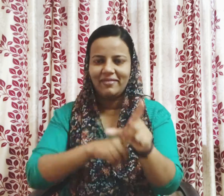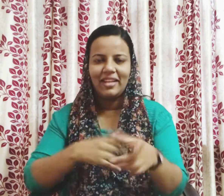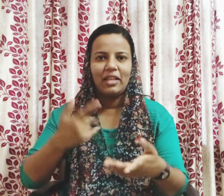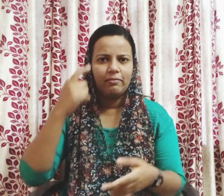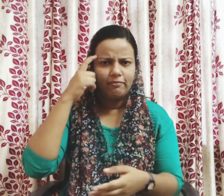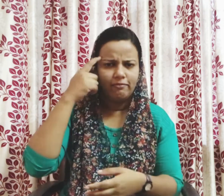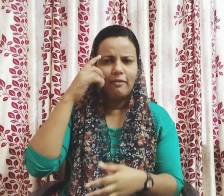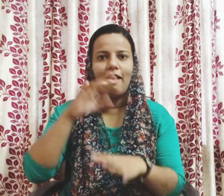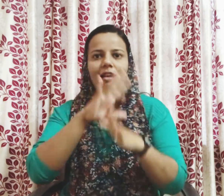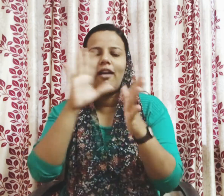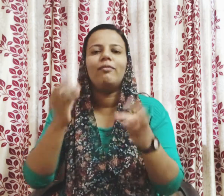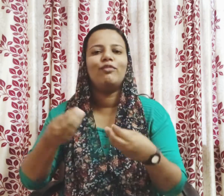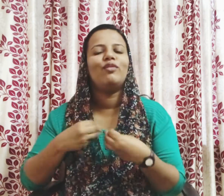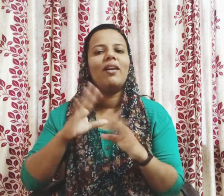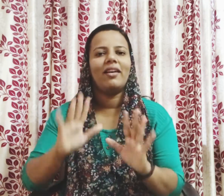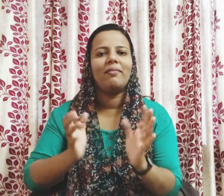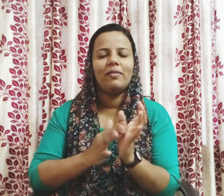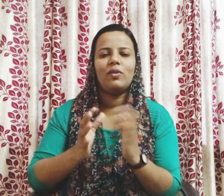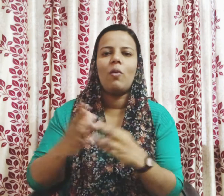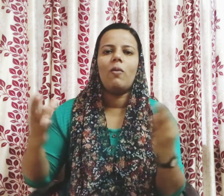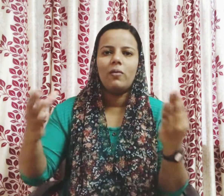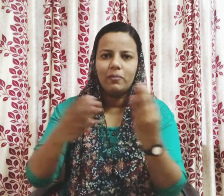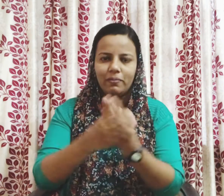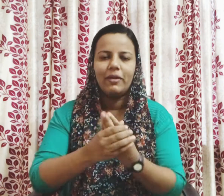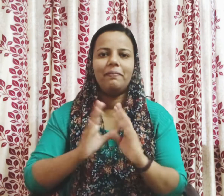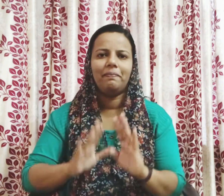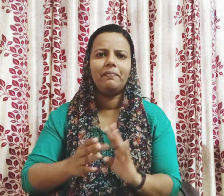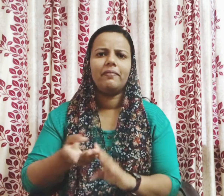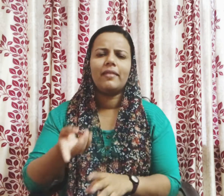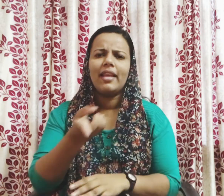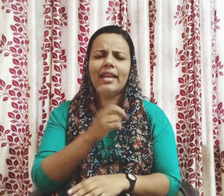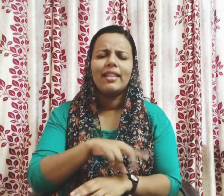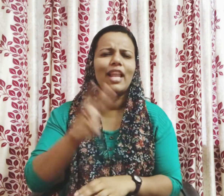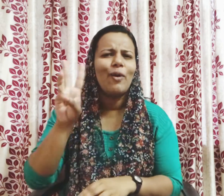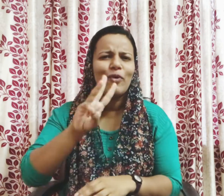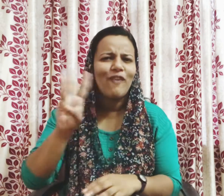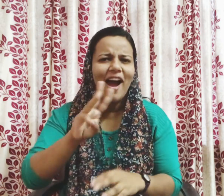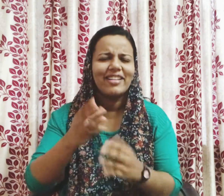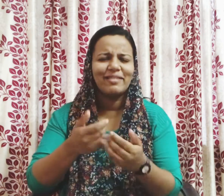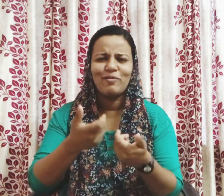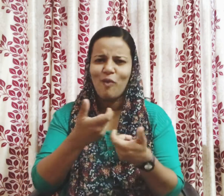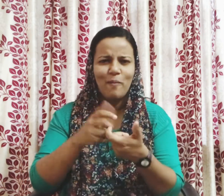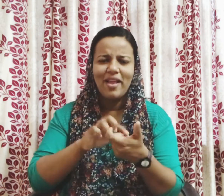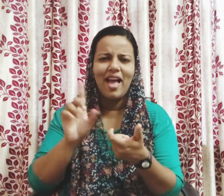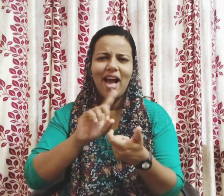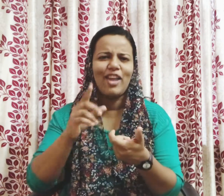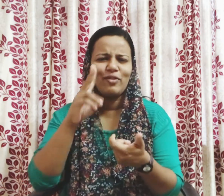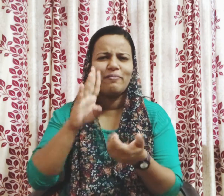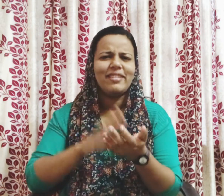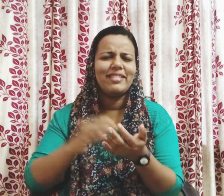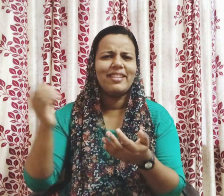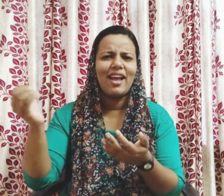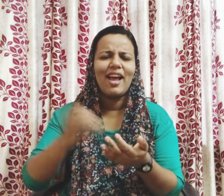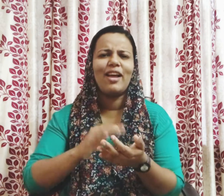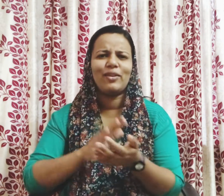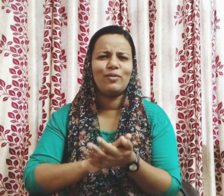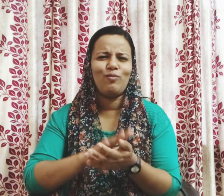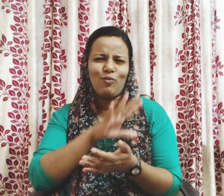കൂടുതൽ പരിജ്ഞാനം പകരുന്നത്. ആമേൻ, ഹല്ലേലൂയ. ഇന്നലെ ഒരു വാട്സപ്പ് സന്ദേശം എനിക്കൊരാൾ അയച്ചു തന്നു. ഒരു സിസ്റ്റർ പറയുന്നു, മൊത്തം